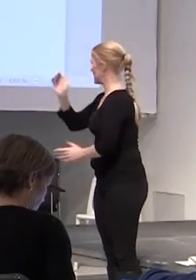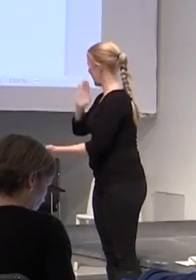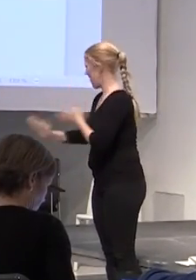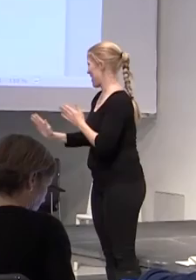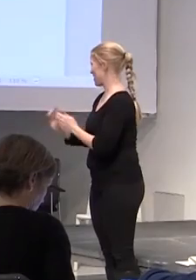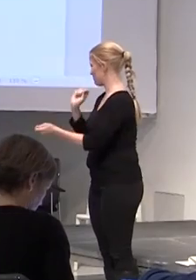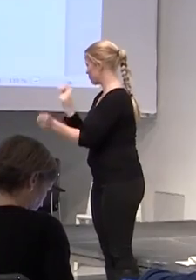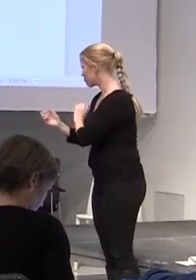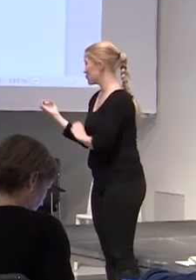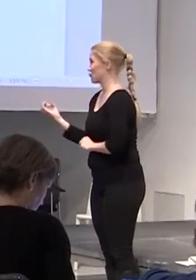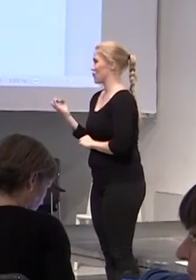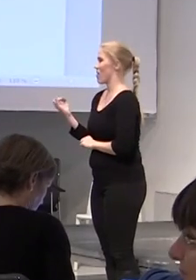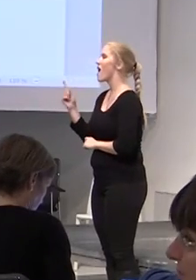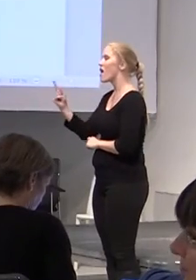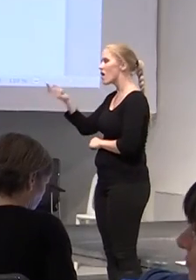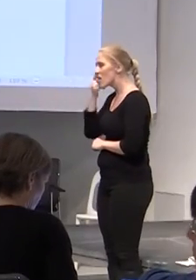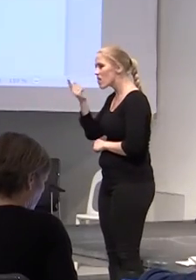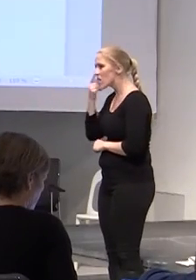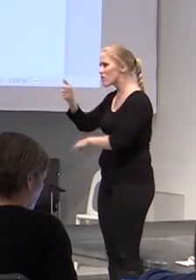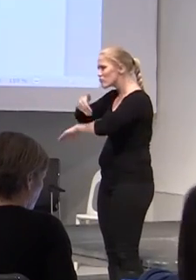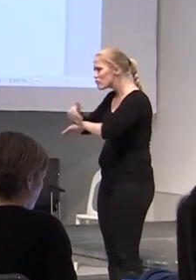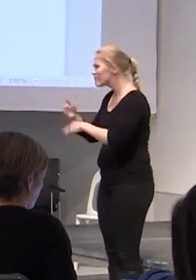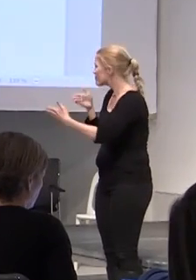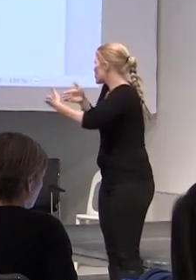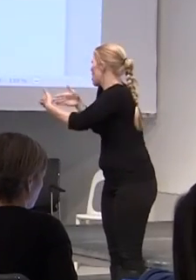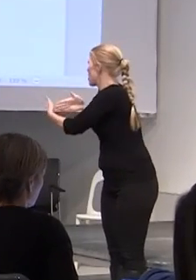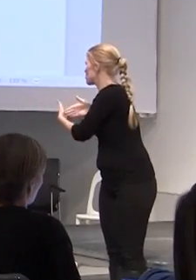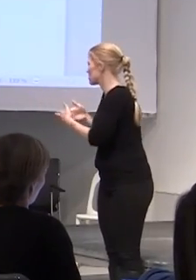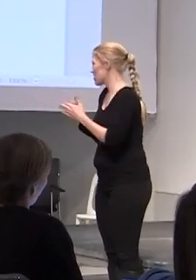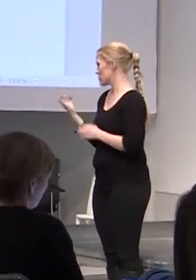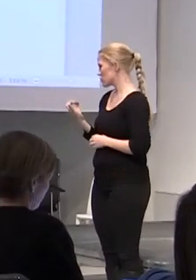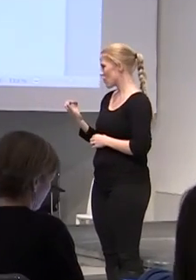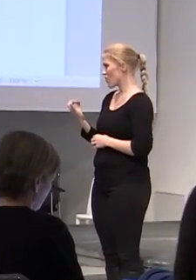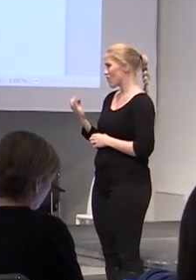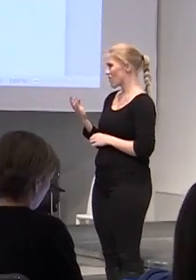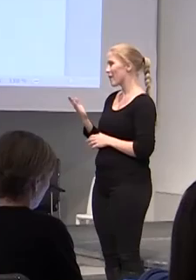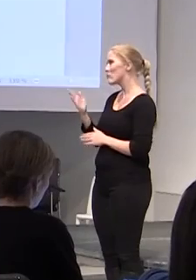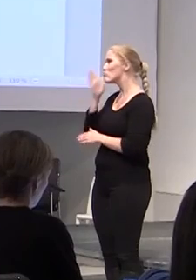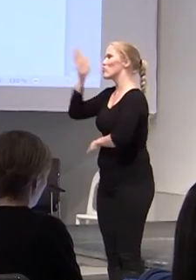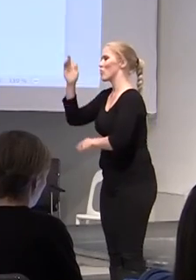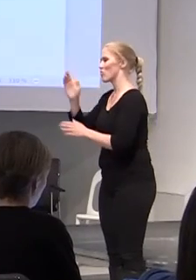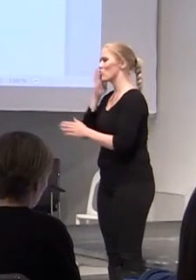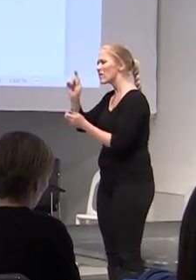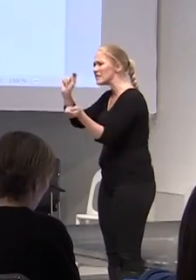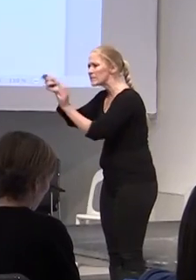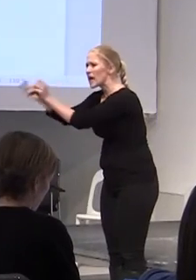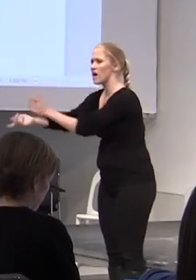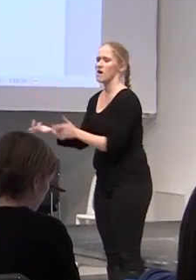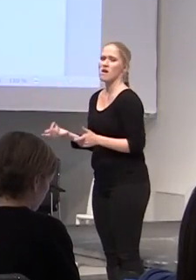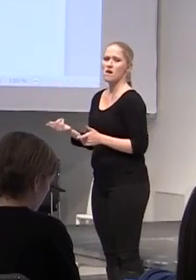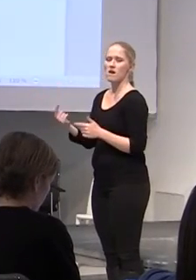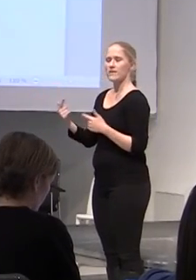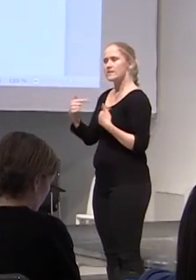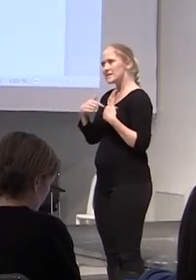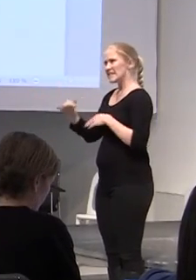překážka všech možných změn, které nás v příštím čase čekají, je